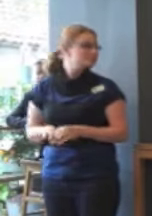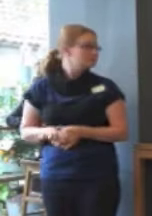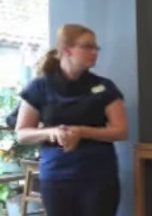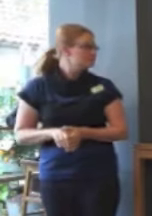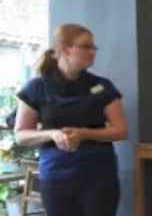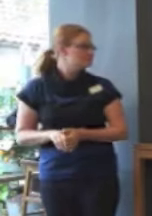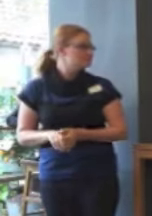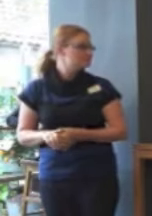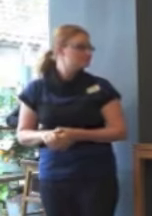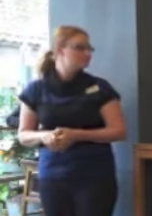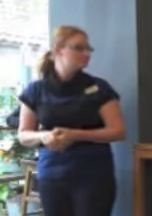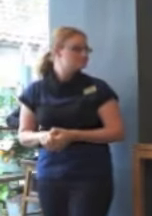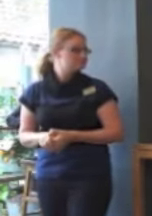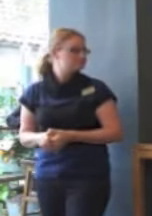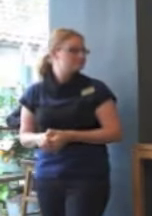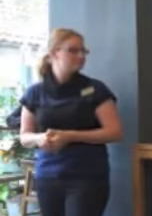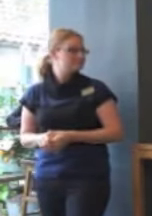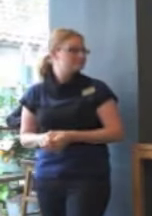Sätt på mikrofonen.